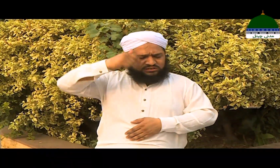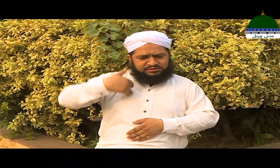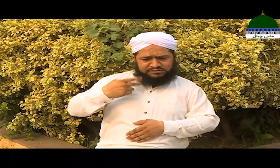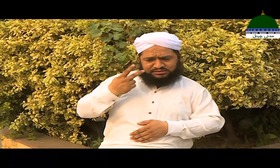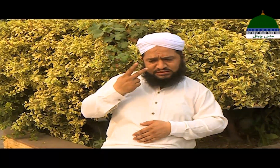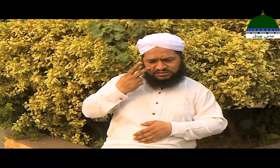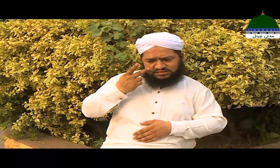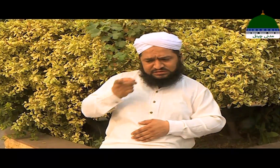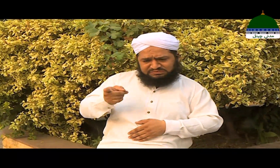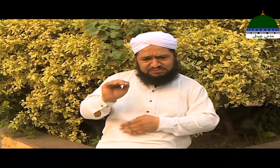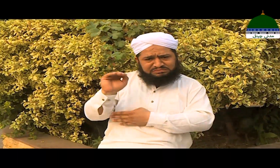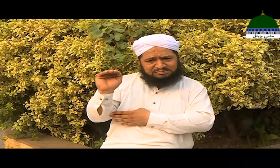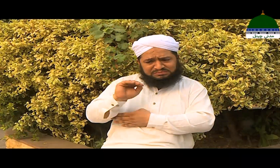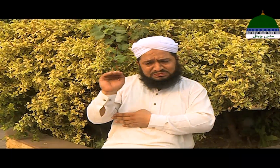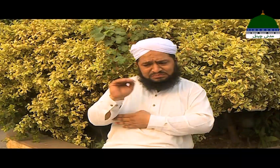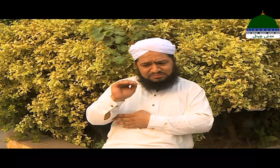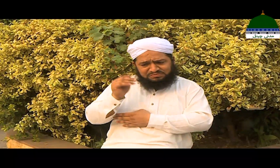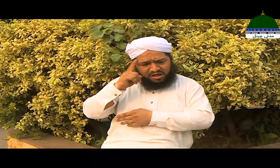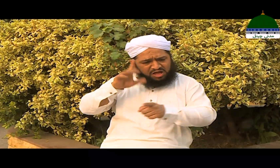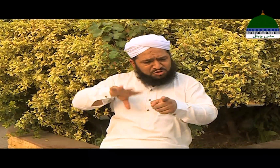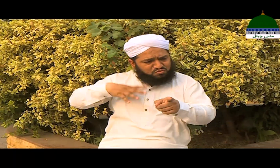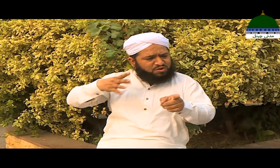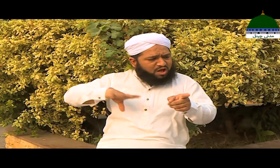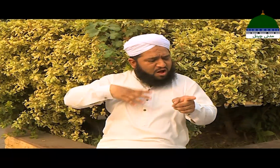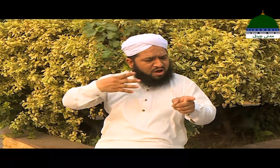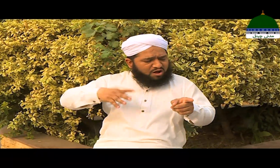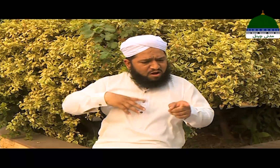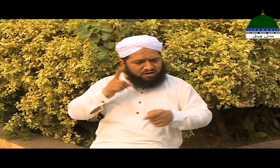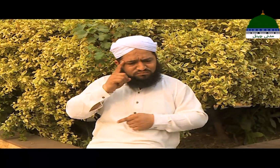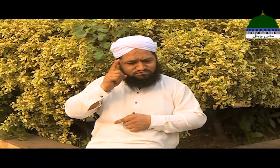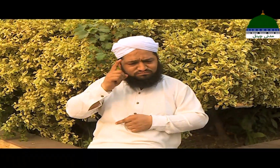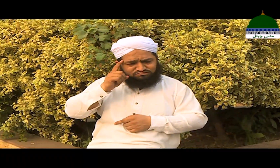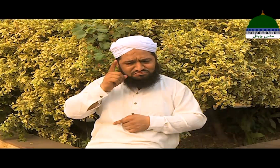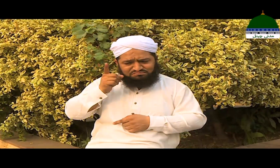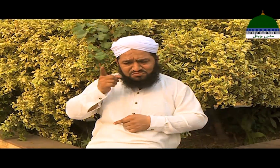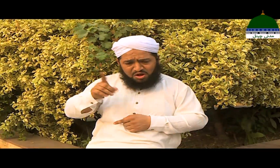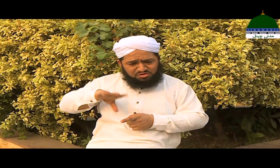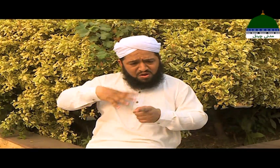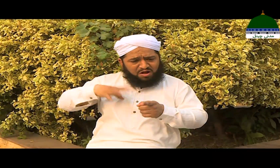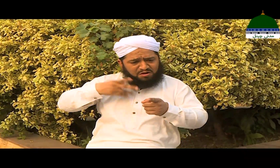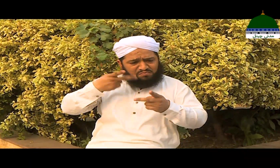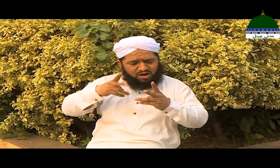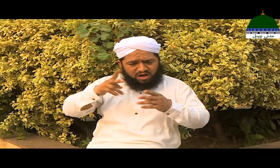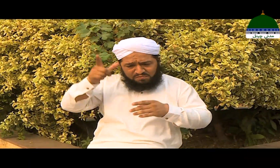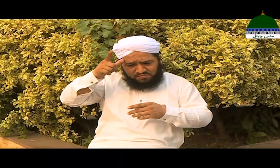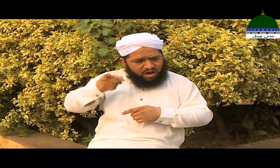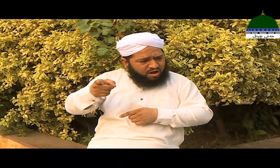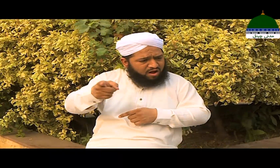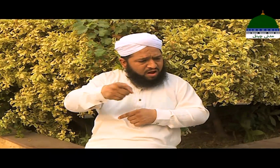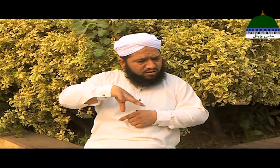میں دیکھ رہا ہوں کہ یہ سانپ ہمیں مسلسل نقصان پہنچا رہا ہے۔ جب تک یہ نقصان جانوروں تک محدود رہے گا